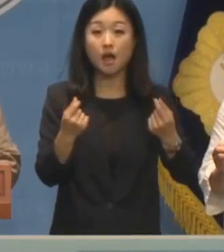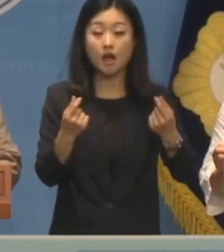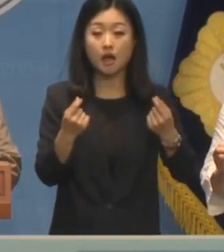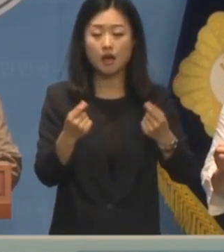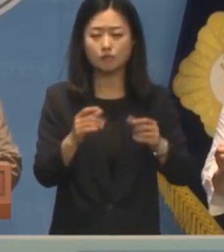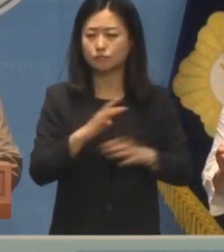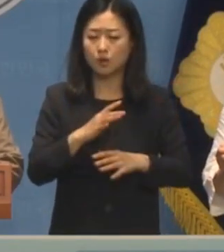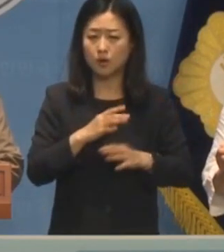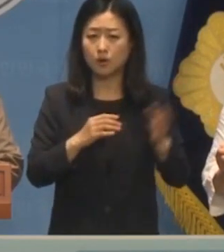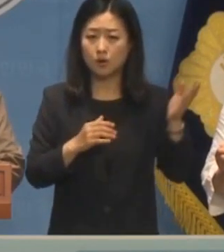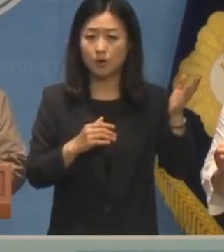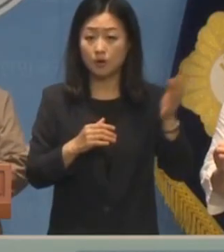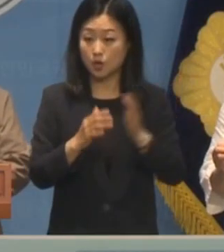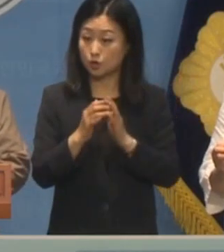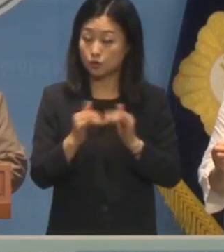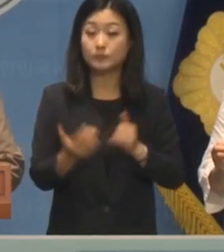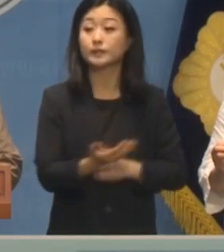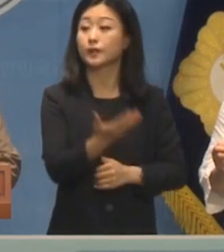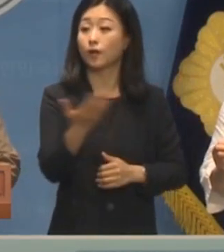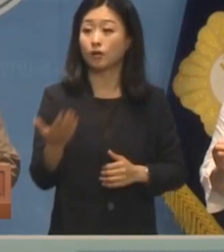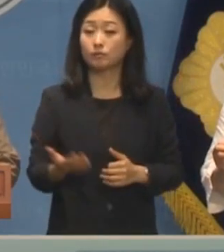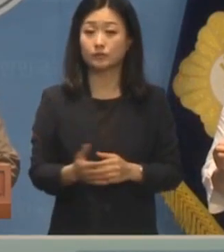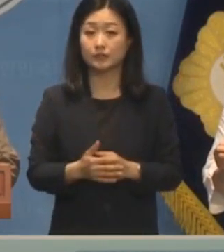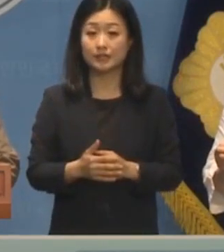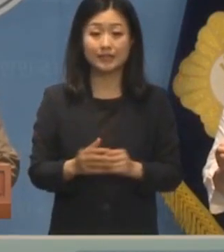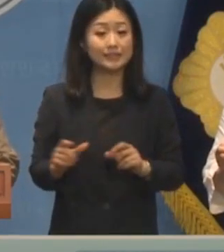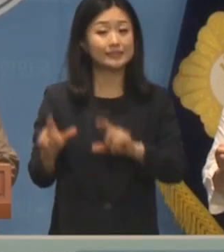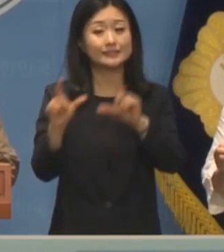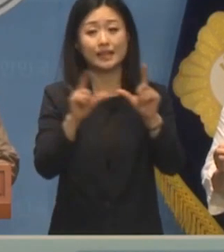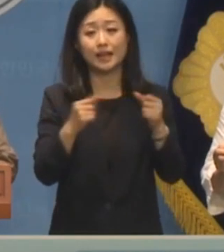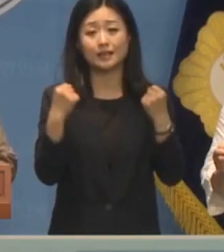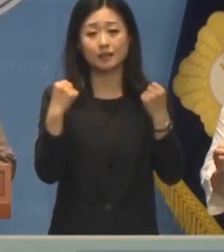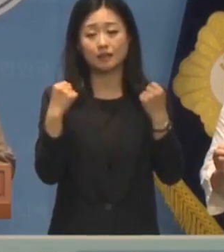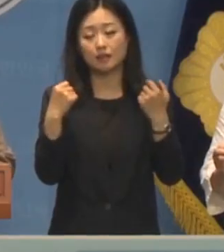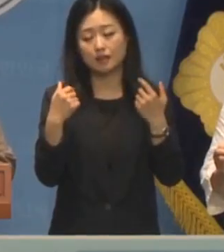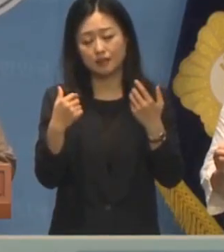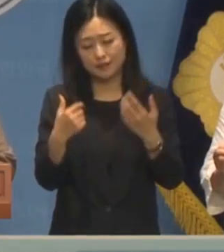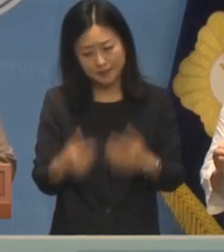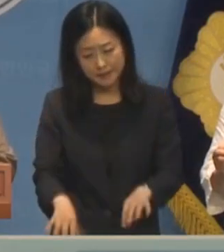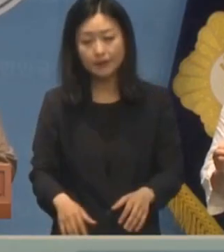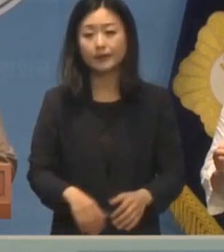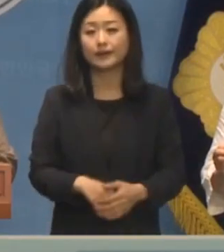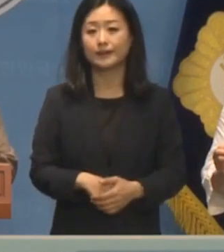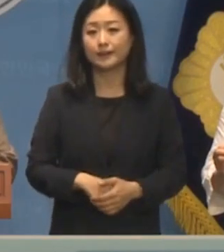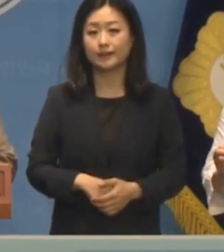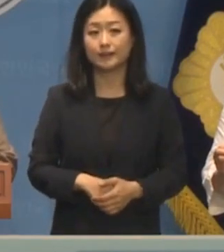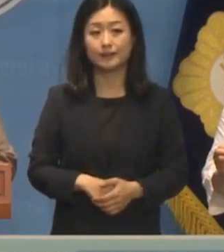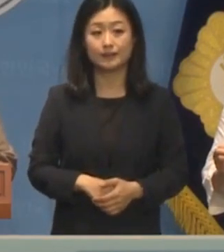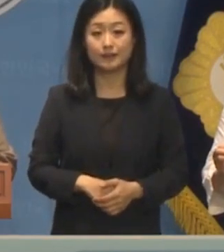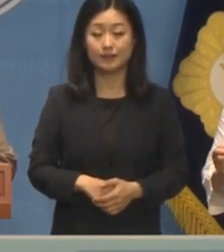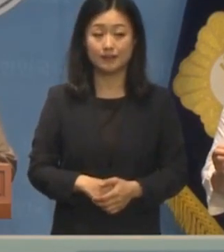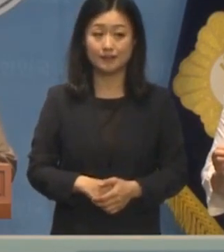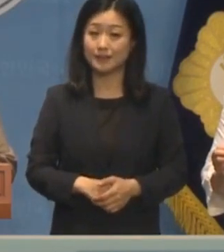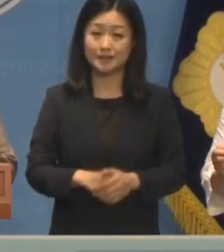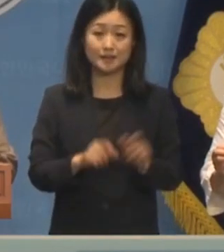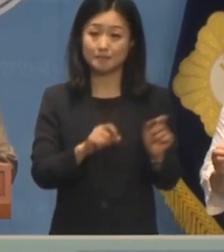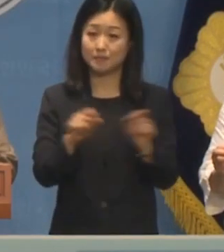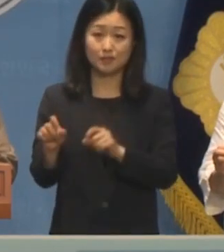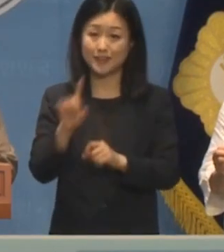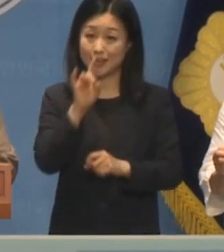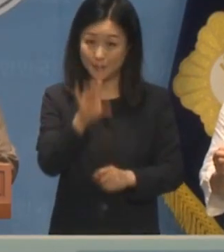오래입니다. 이제 국민들은 살아갈 기력조차 허물어져 가고 있습니다. 더는 미룰 수